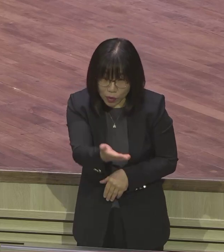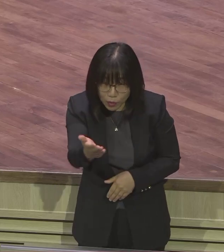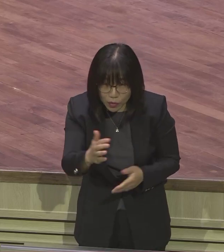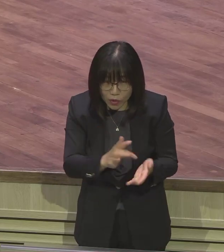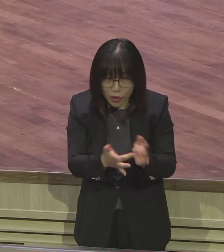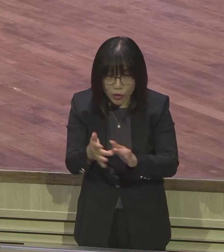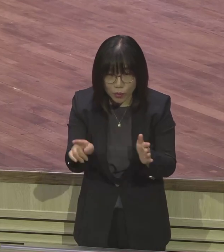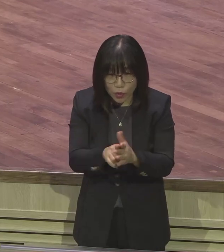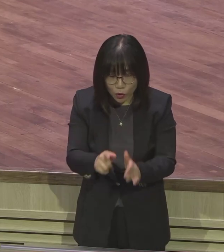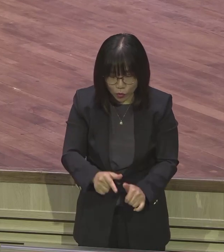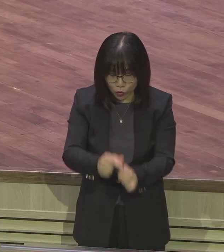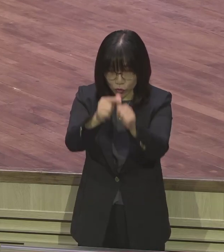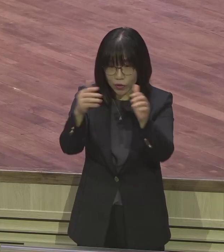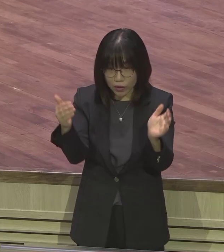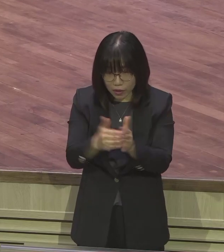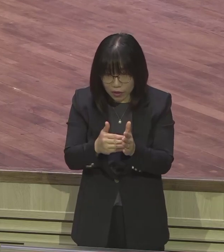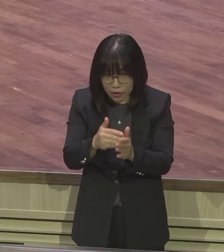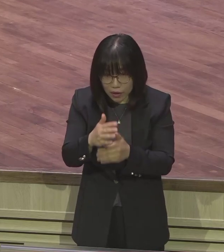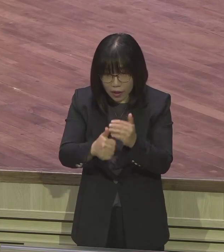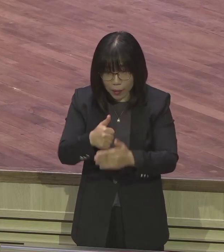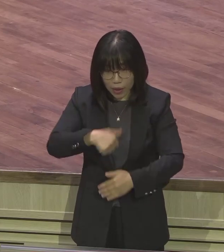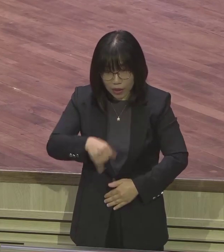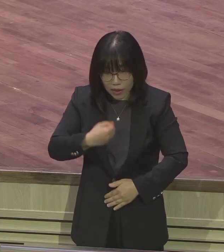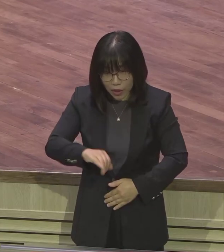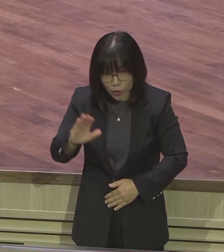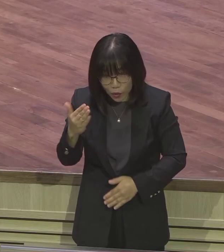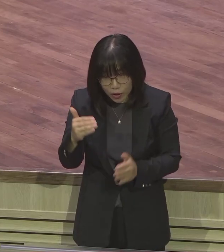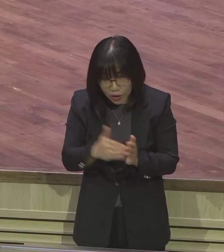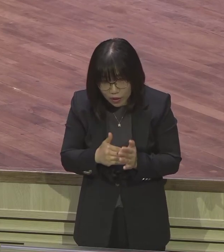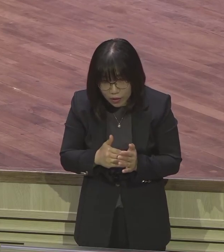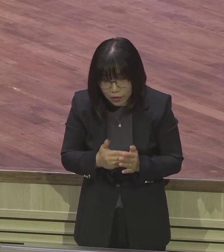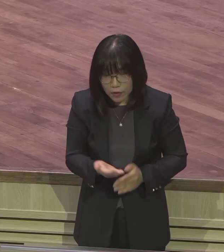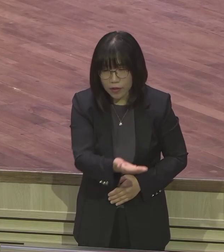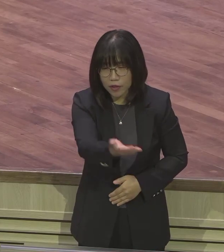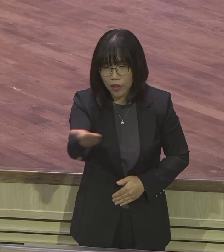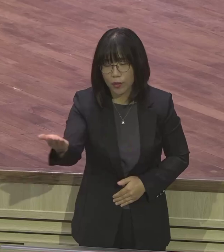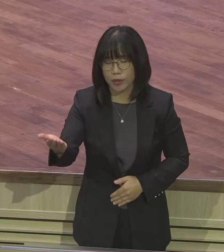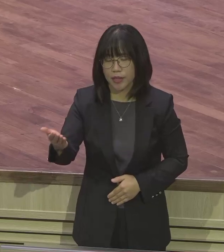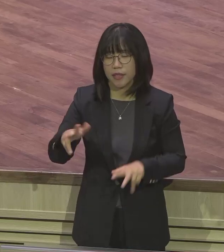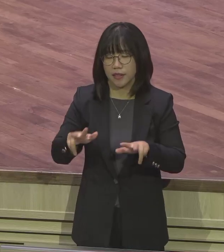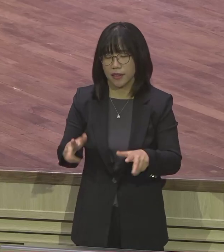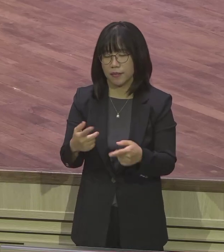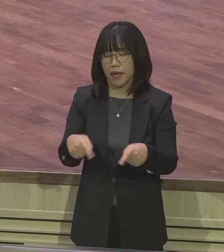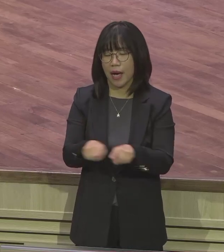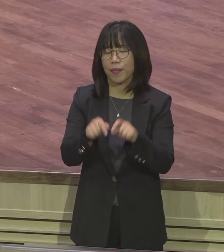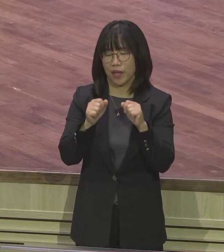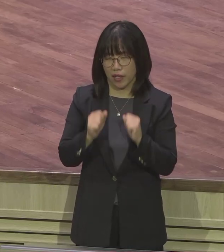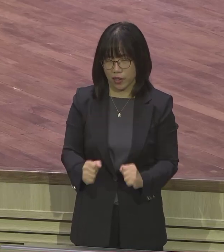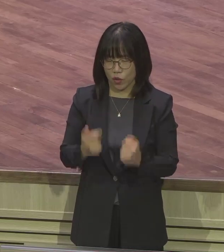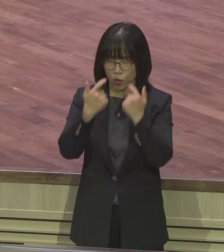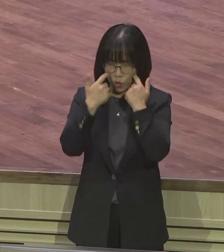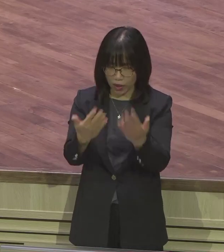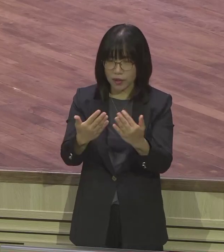구원받아 하나님의 자녀 된 언약 속에서 예배 드리는 여러분을 하나님이 더 함께 하지 않겠느냐?